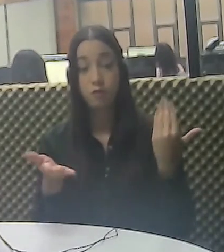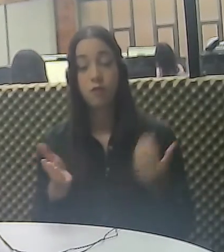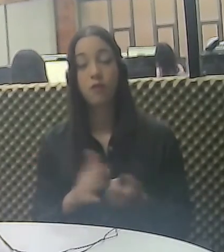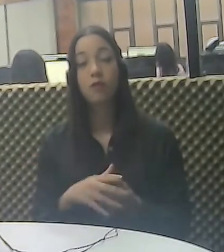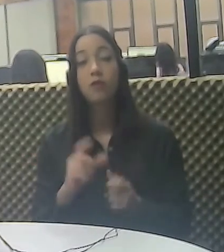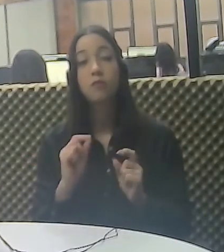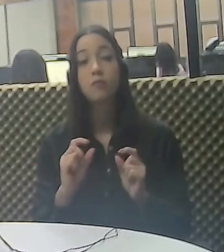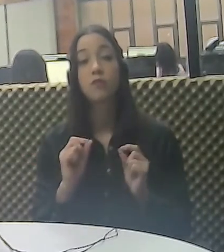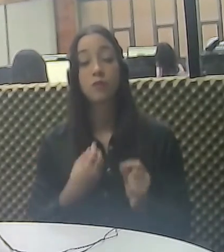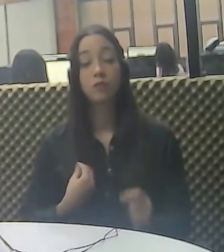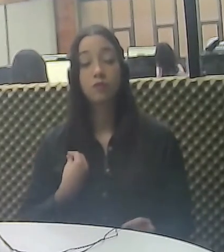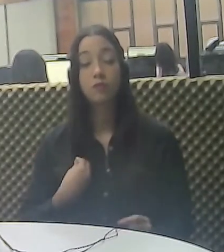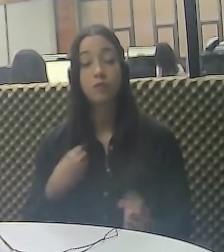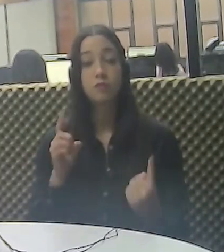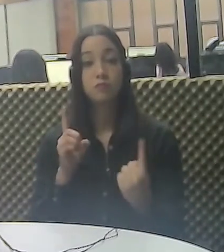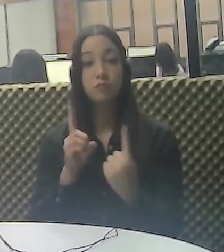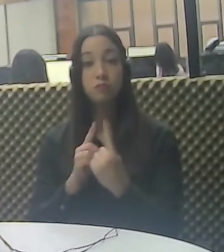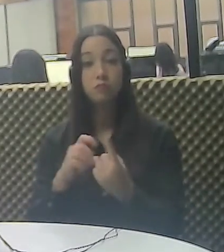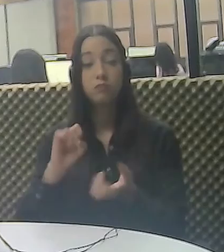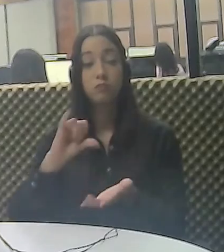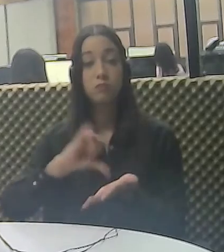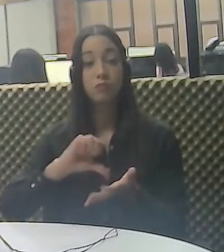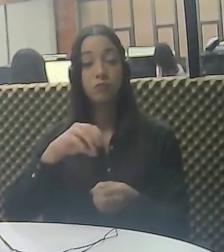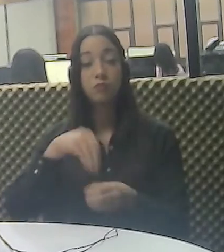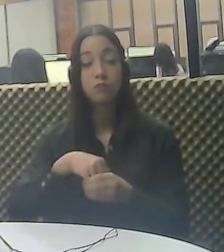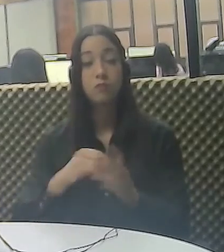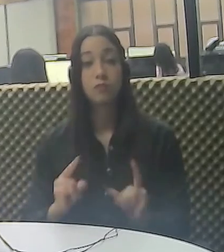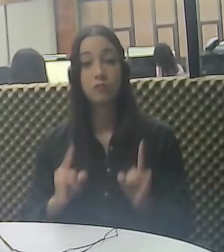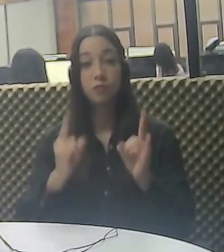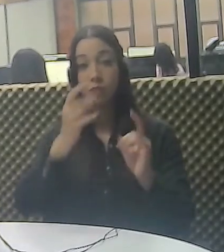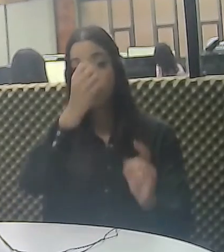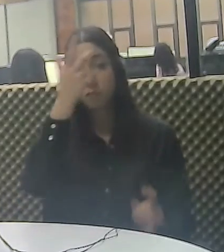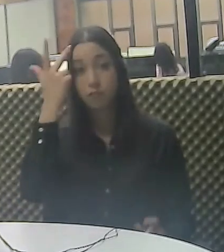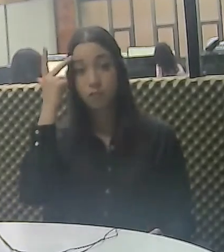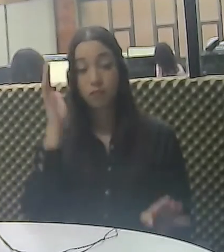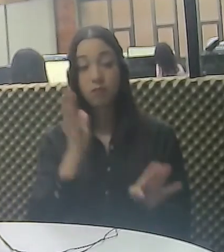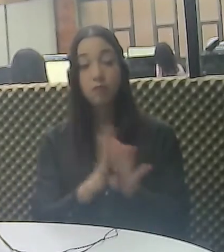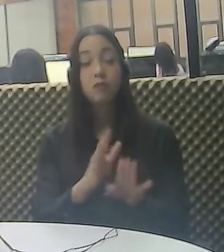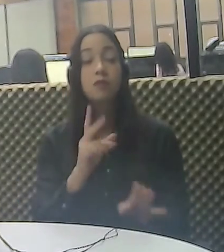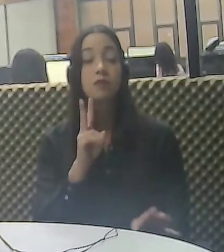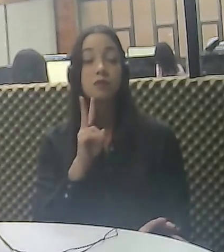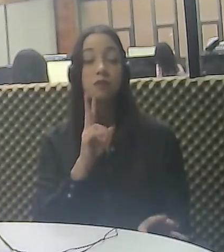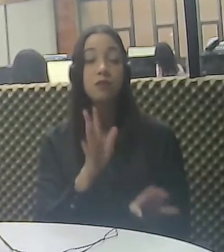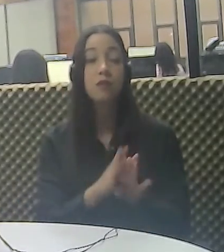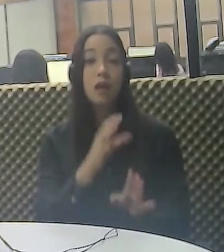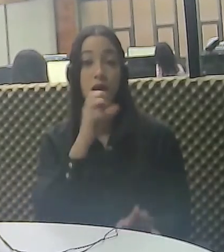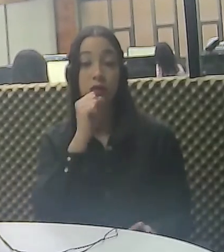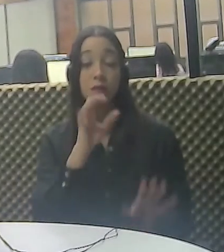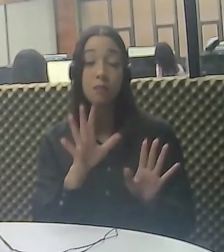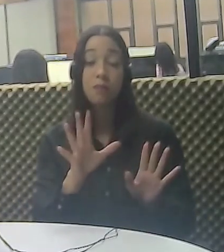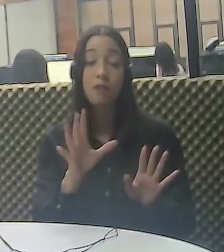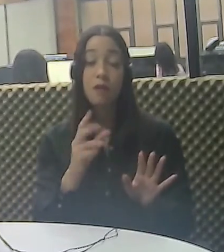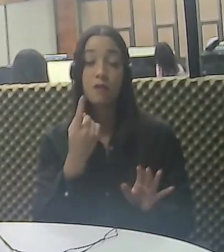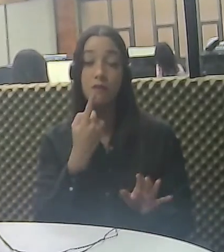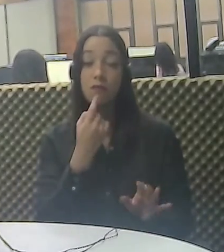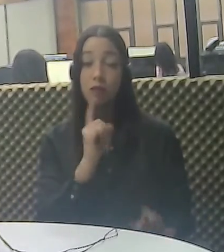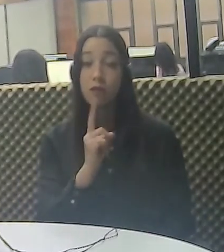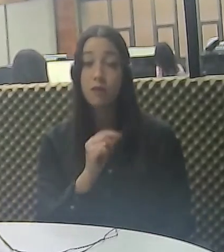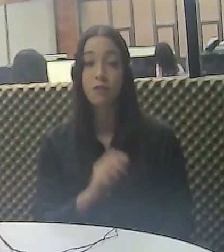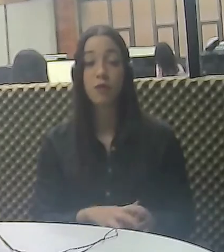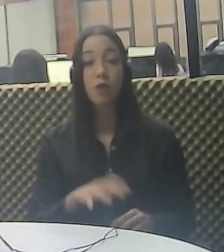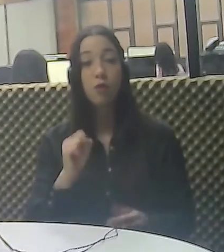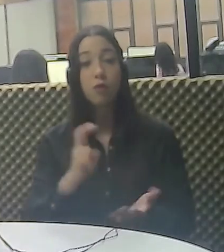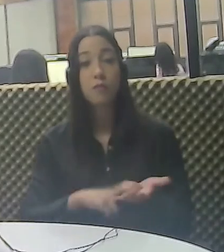ser feito de forma presencial no centro administrativo Municipal de segunda a sábado exceto em feriados das oito da manhã